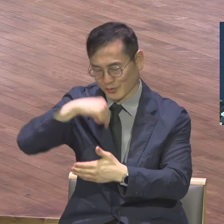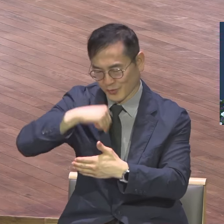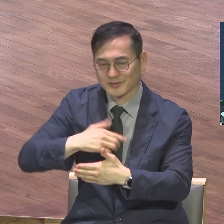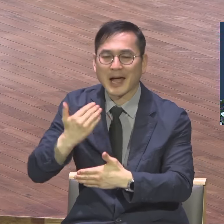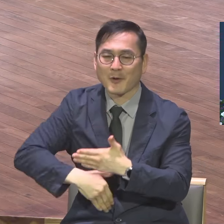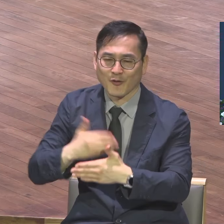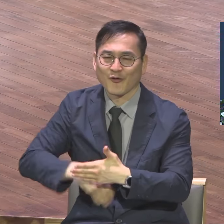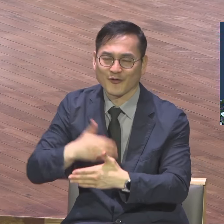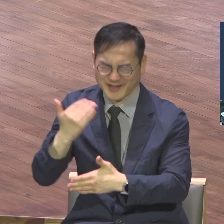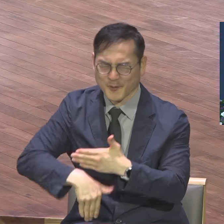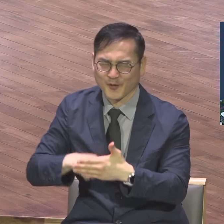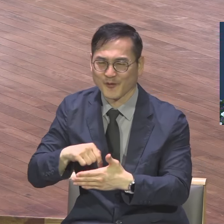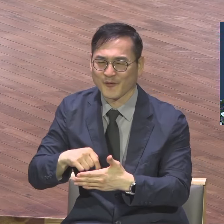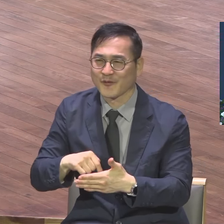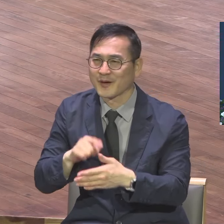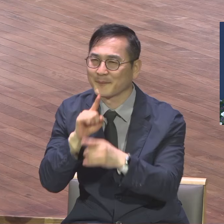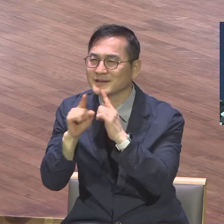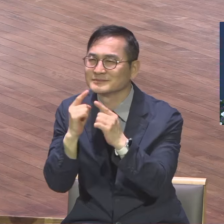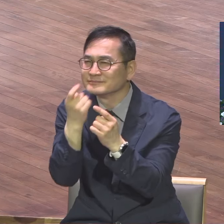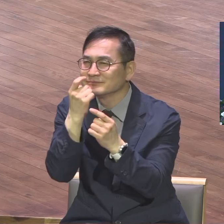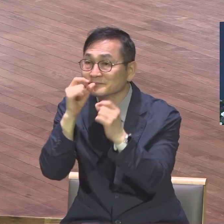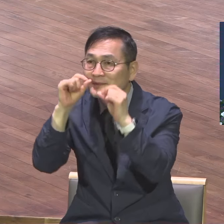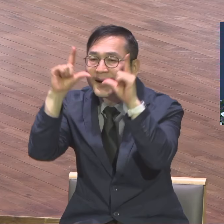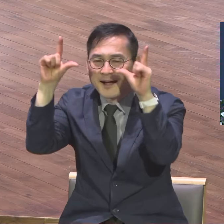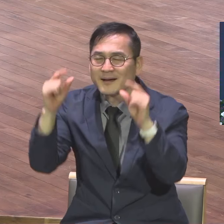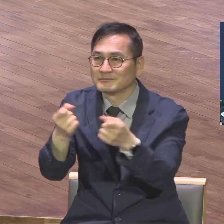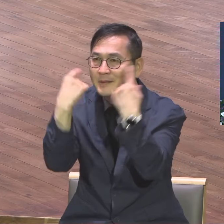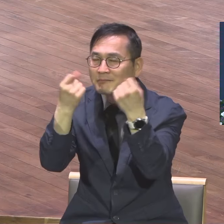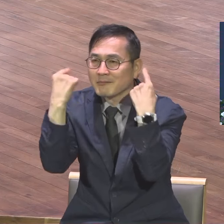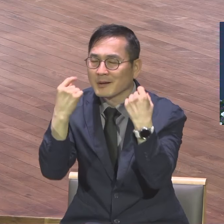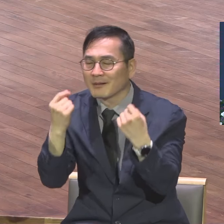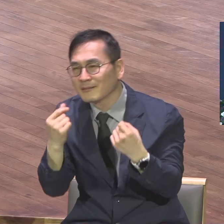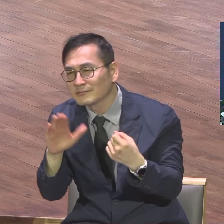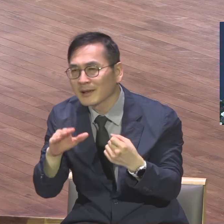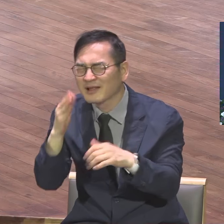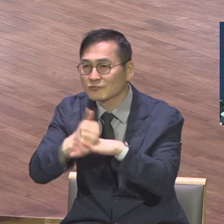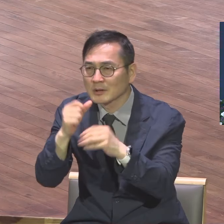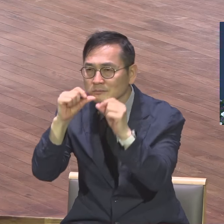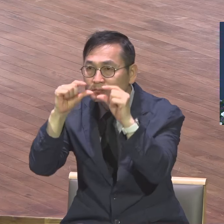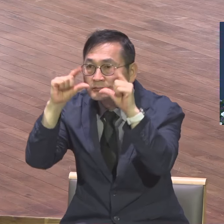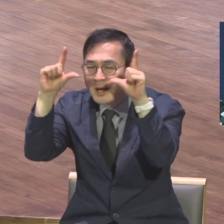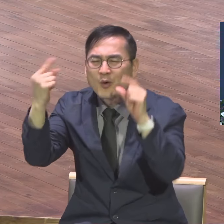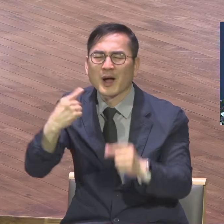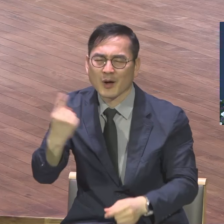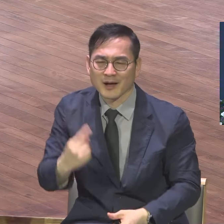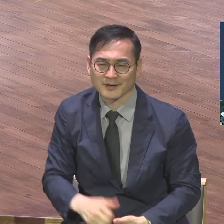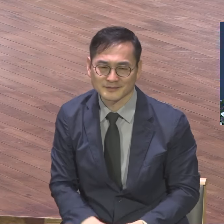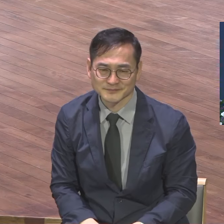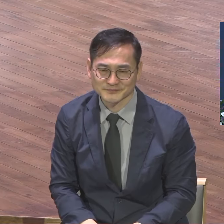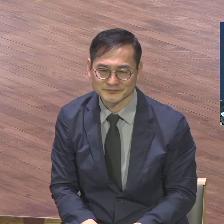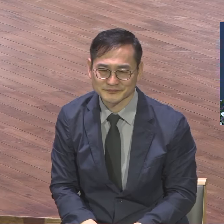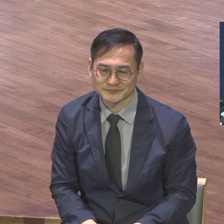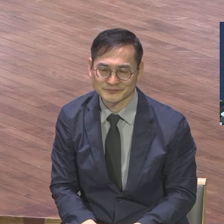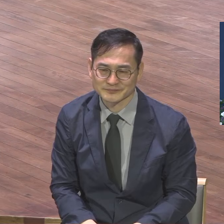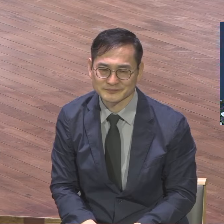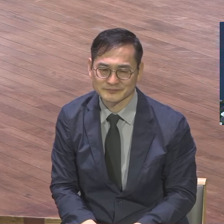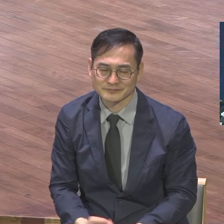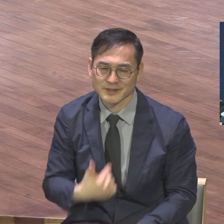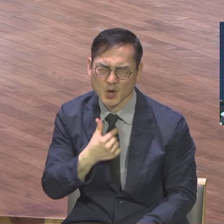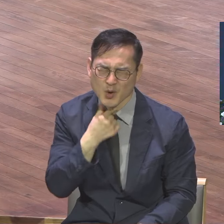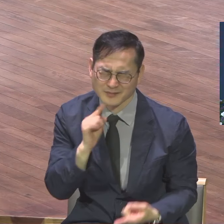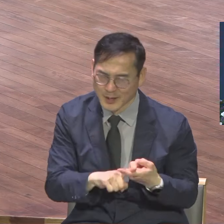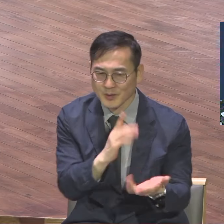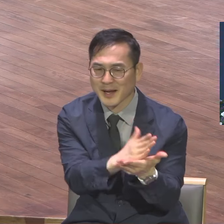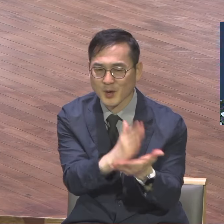우리 교육자들 우리 사역자들이 많이 도와줄 것입니다. 이제부터 내 스케일을 살지 마시고 하나님의